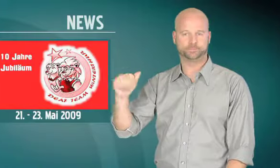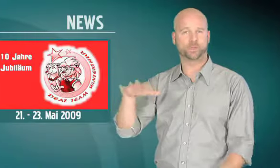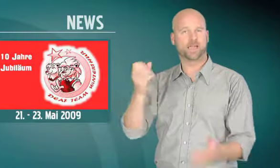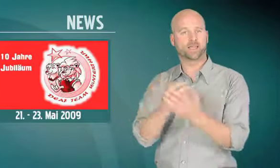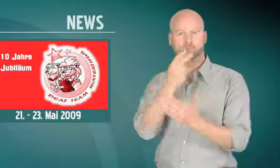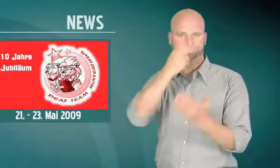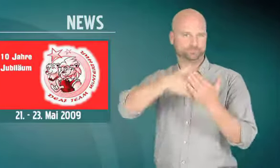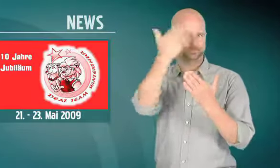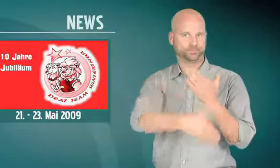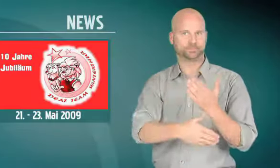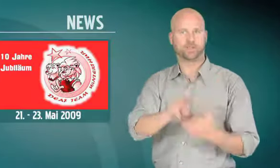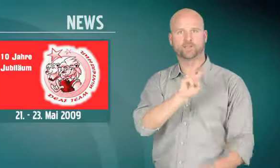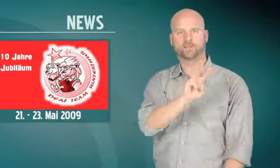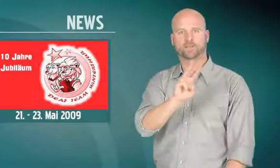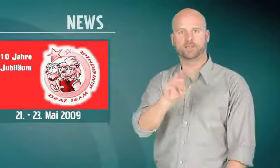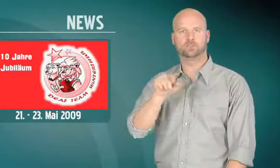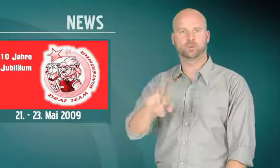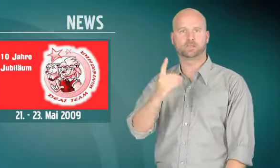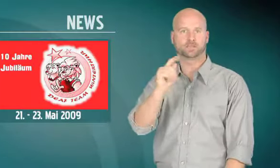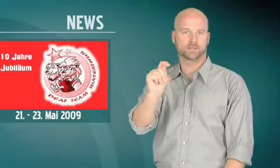Weitere Informationen finden Sie auf